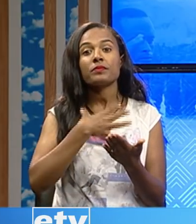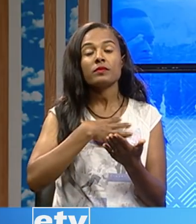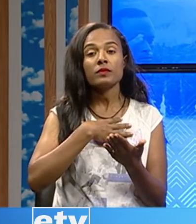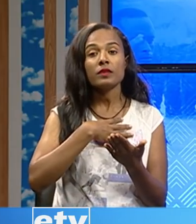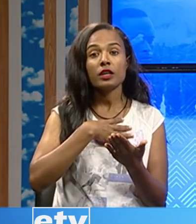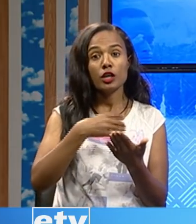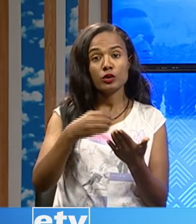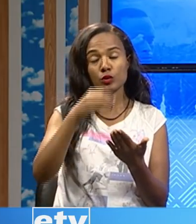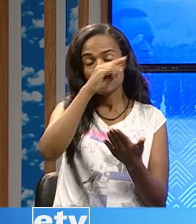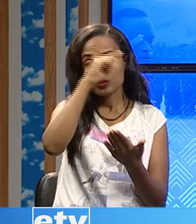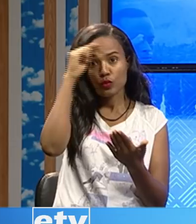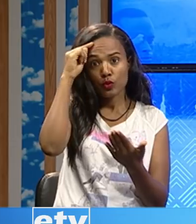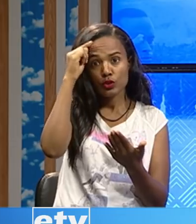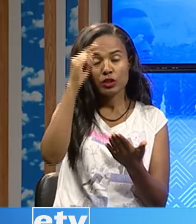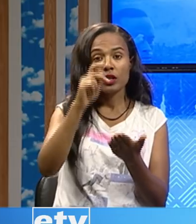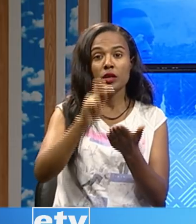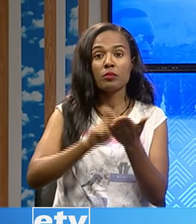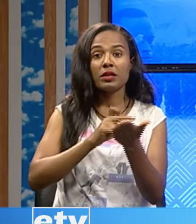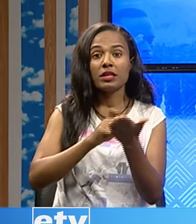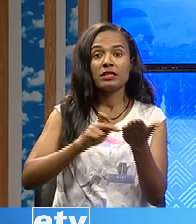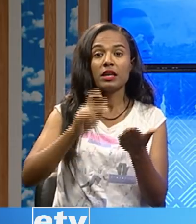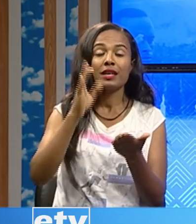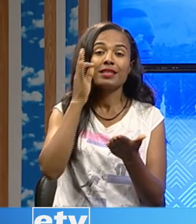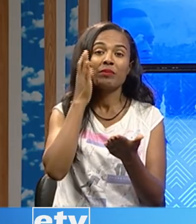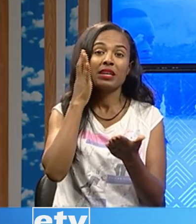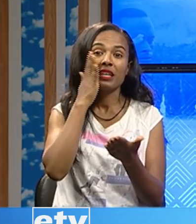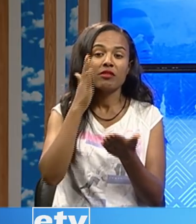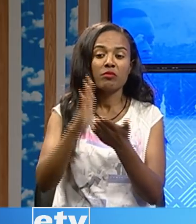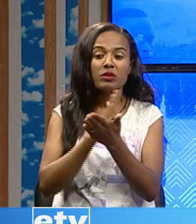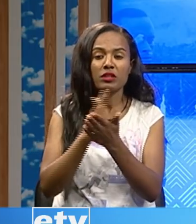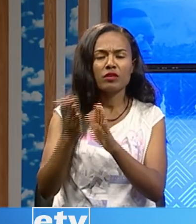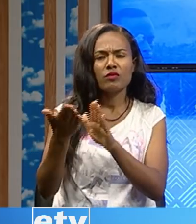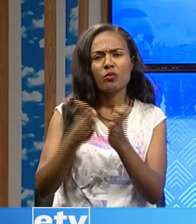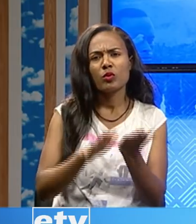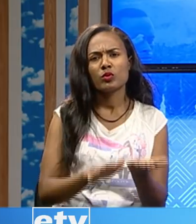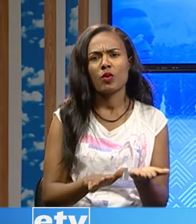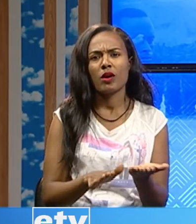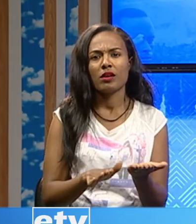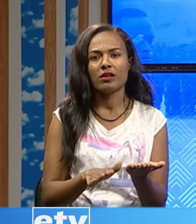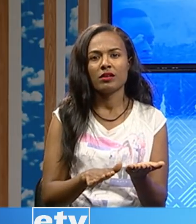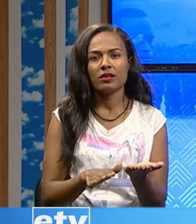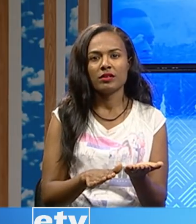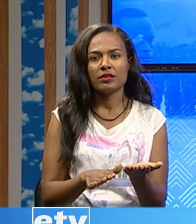ጥቁሮች በደሴው ጋ ከቲፒኤልኤፍ ጋር ተሳትፈው ሞተዋል።